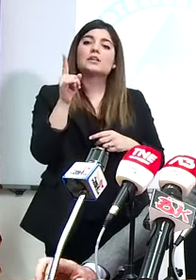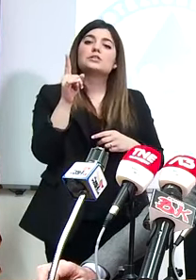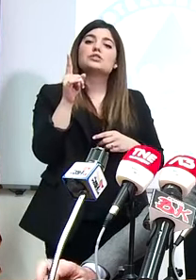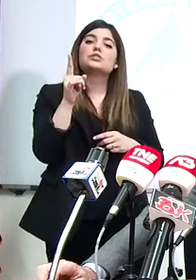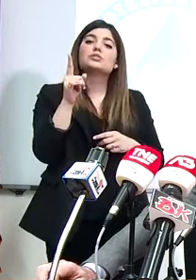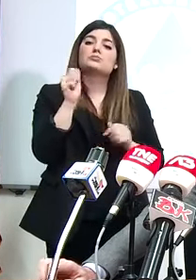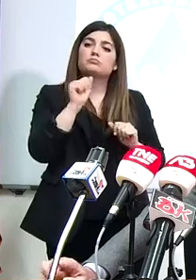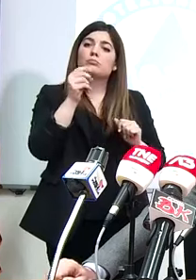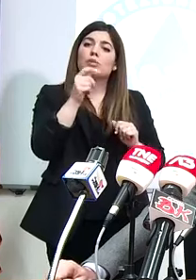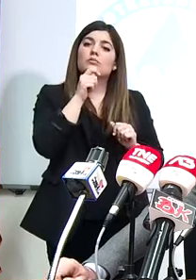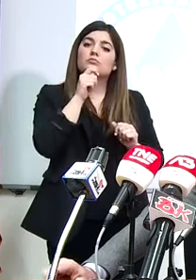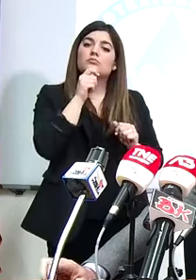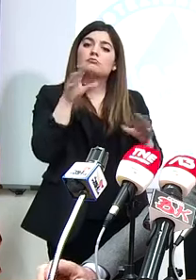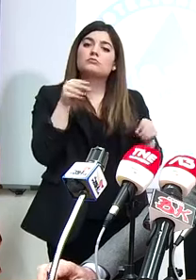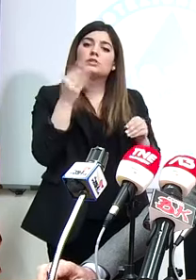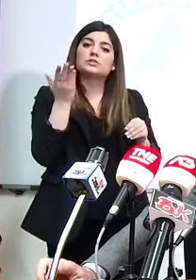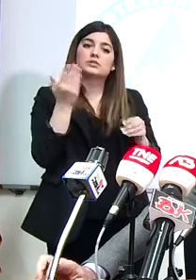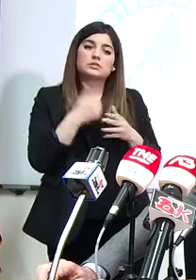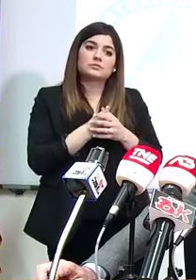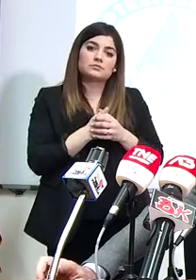e giacomuzzo